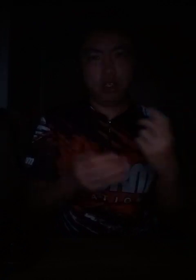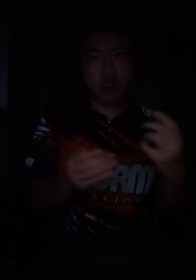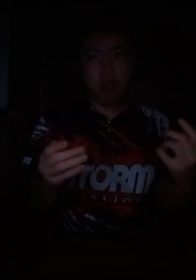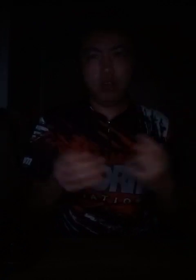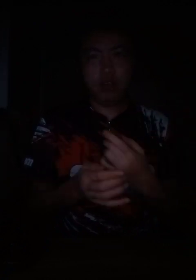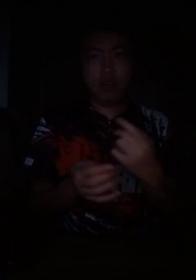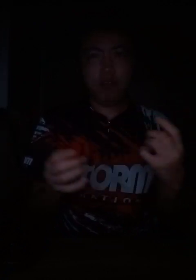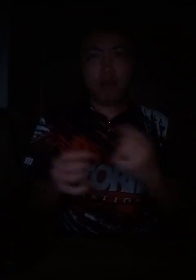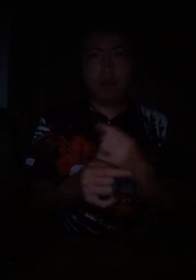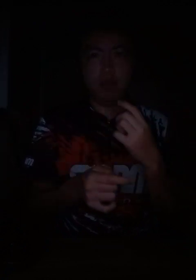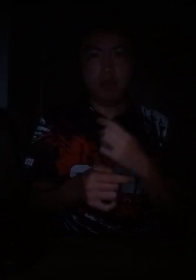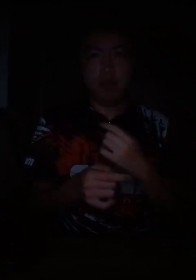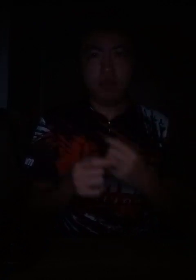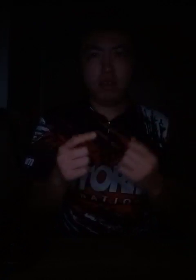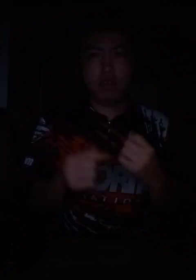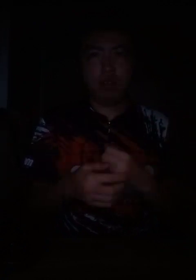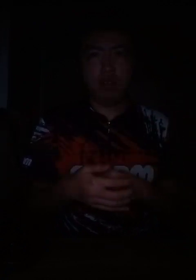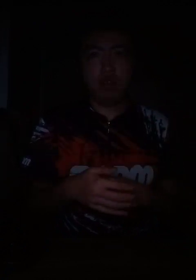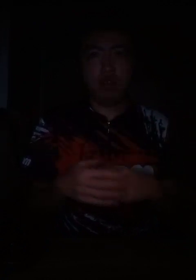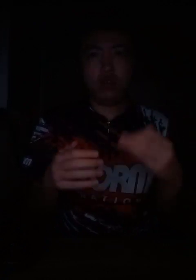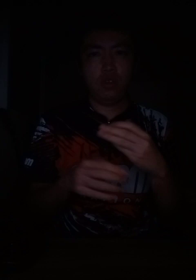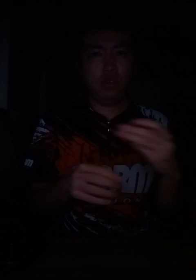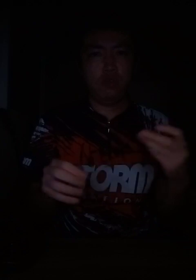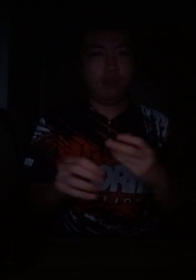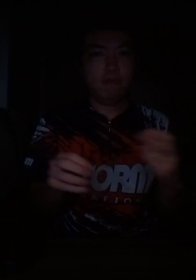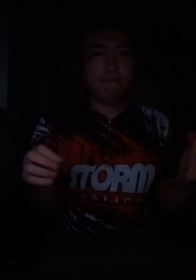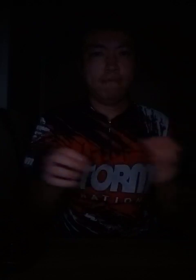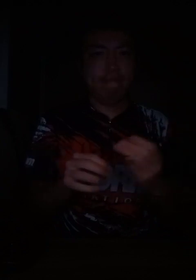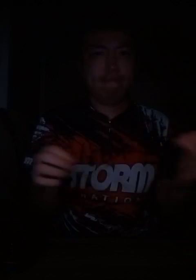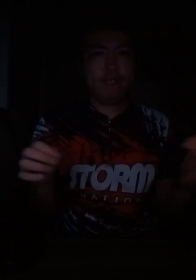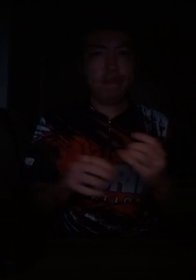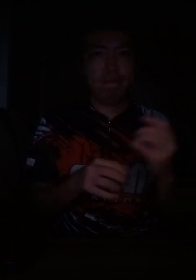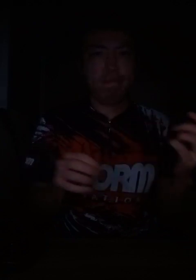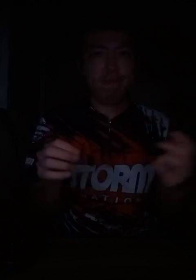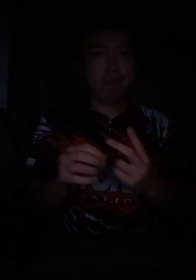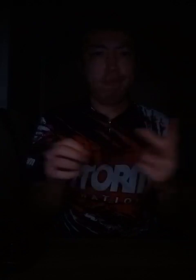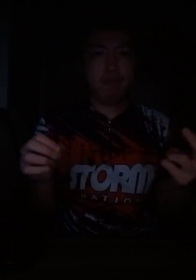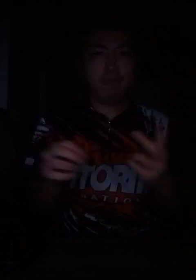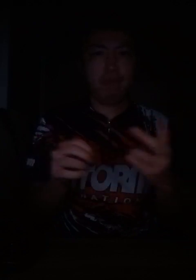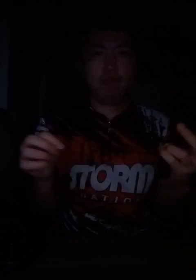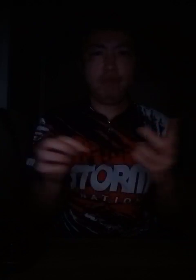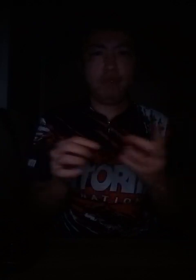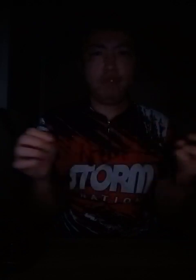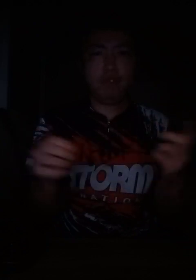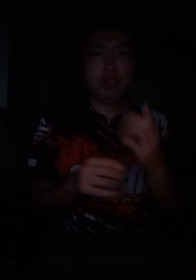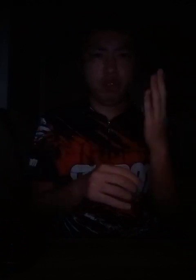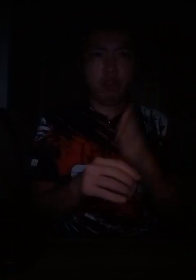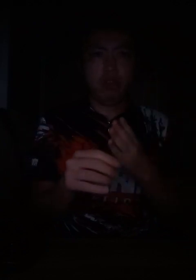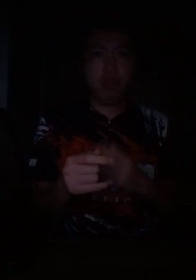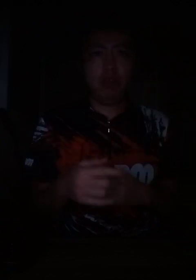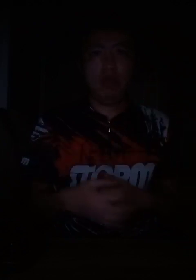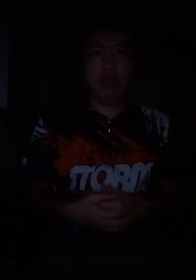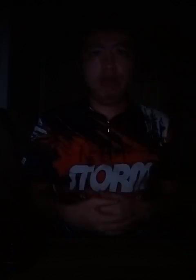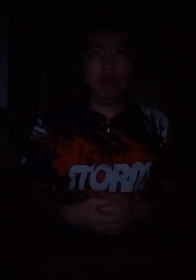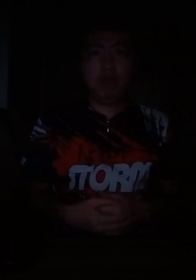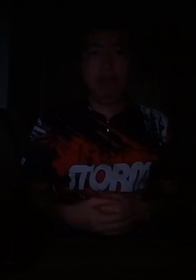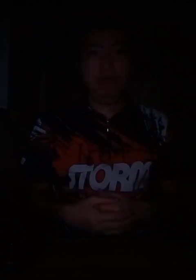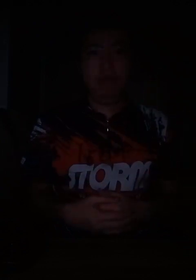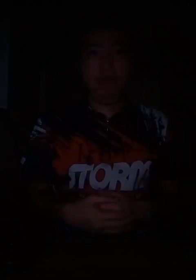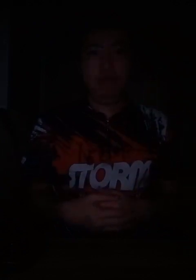탐방로가 통제되고 부산 동래구 연안교와 새병교 등 2곳이 통제됐다 해제됐습니다. 경기